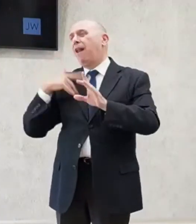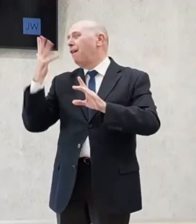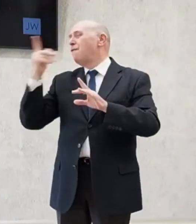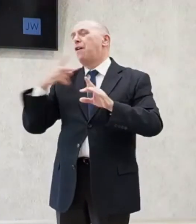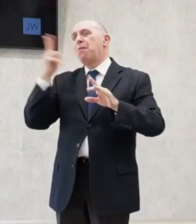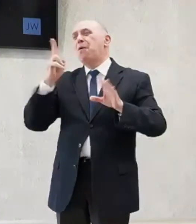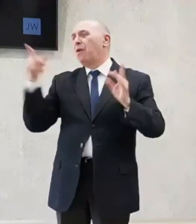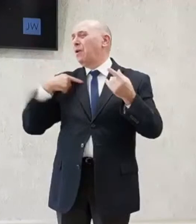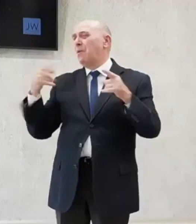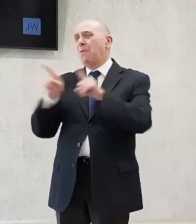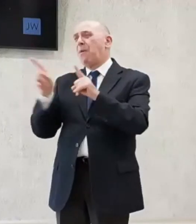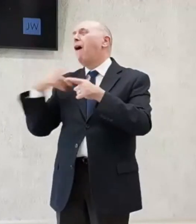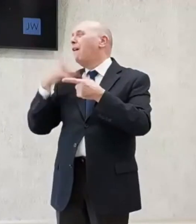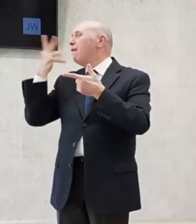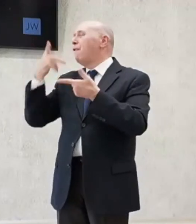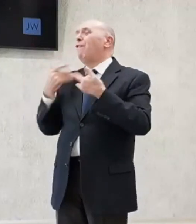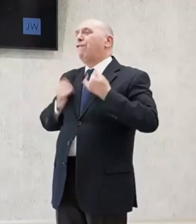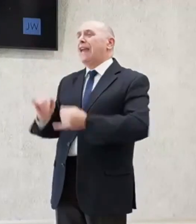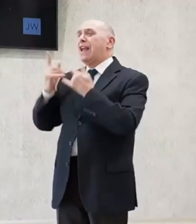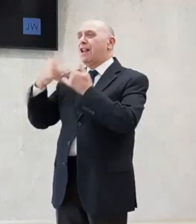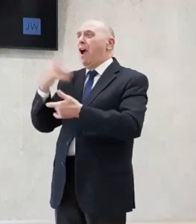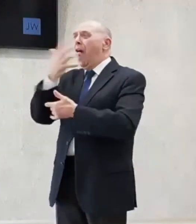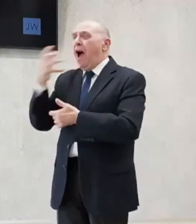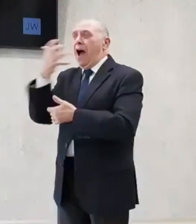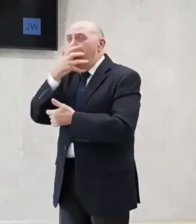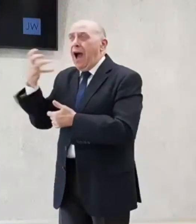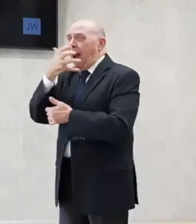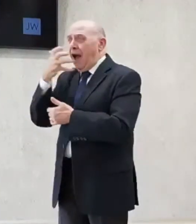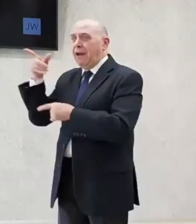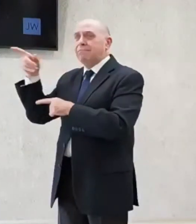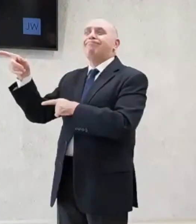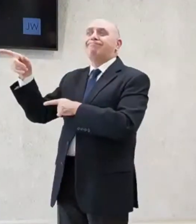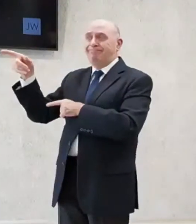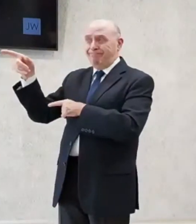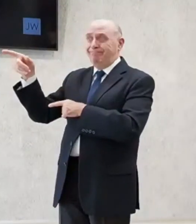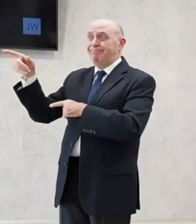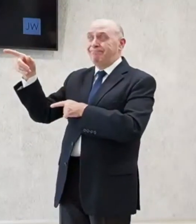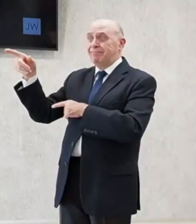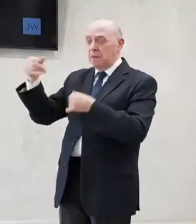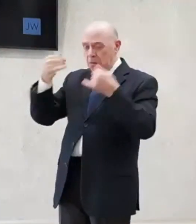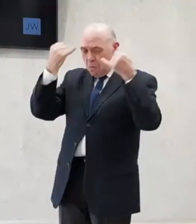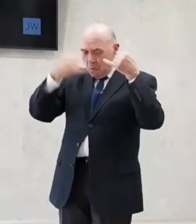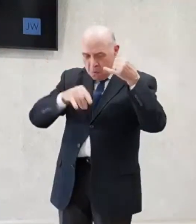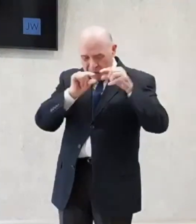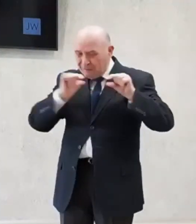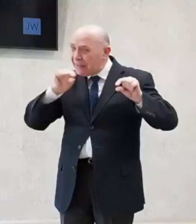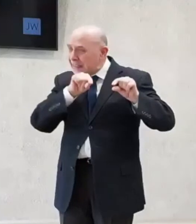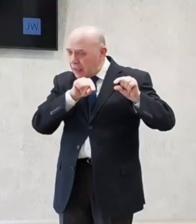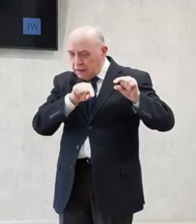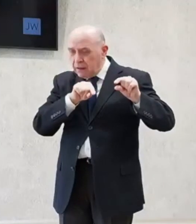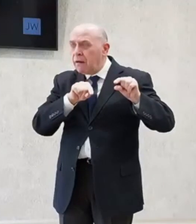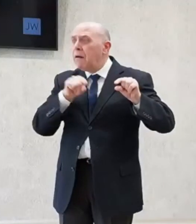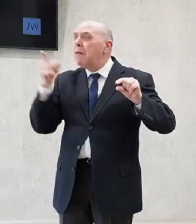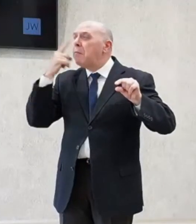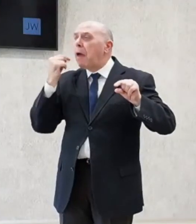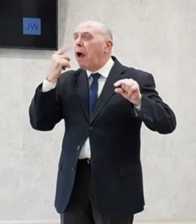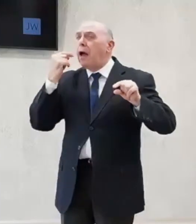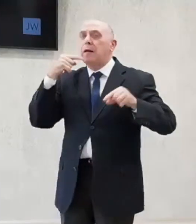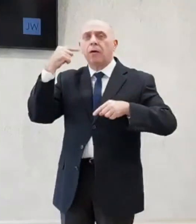figlio e notate la parte finale di versetto e continuò a piangerlo perciò